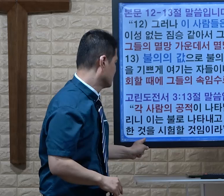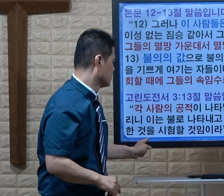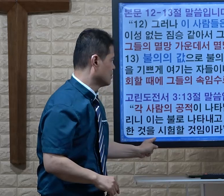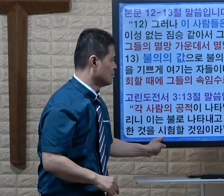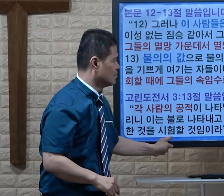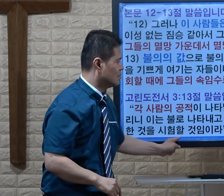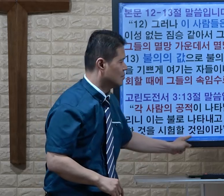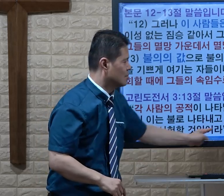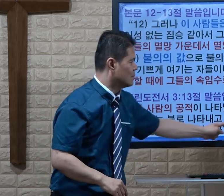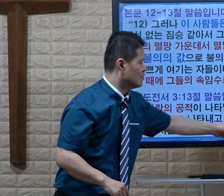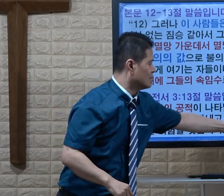합니다.